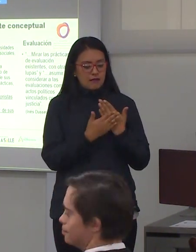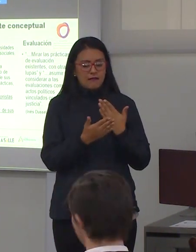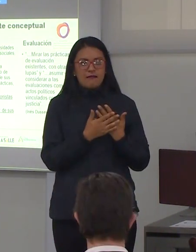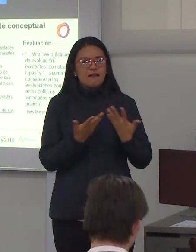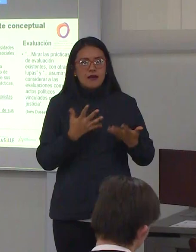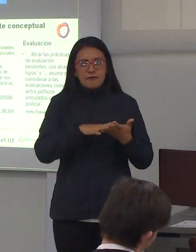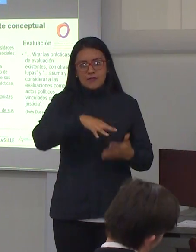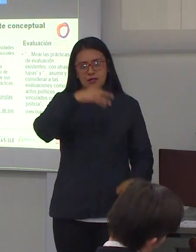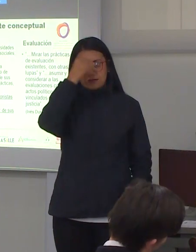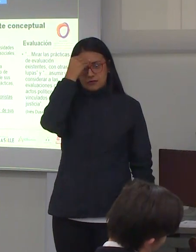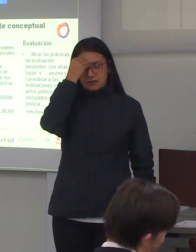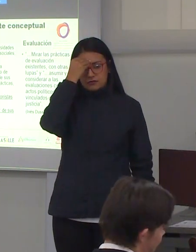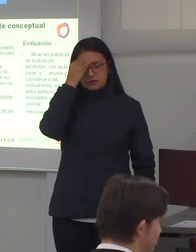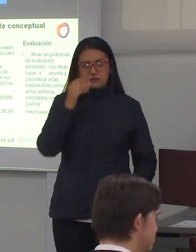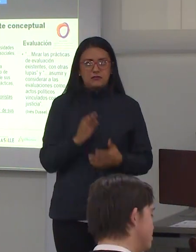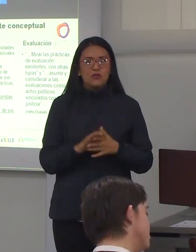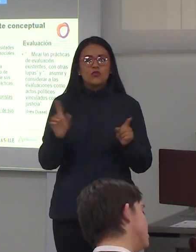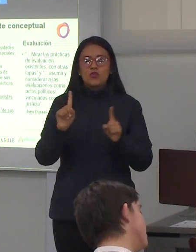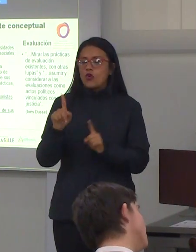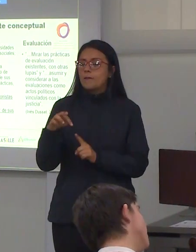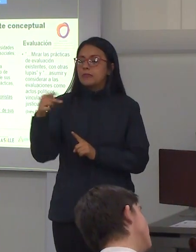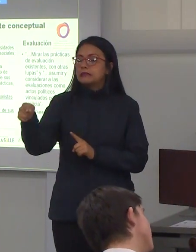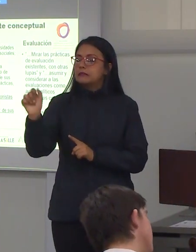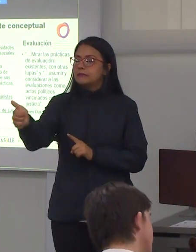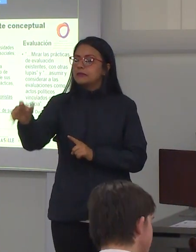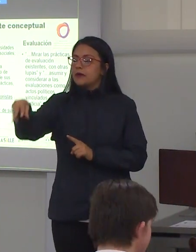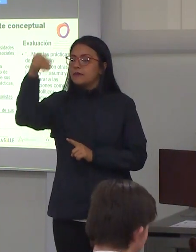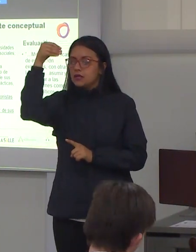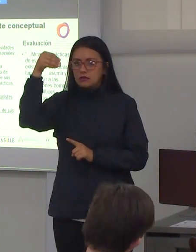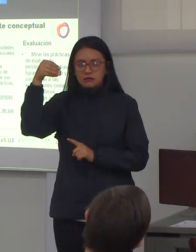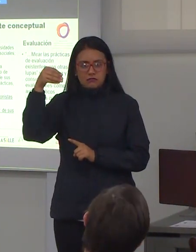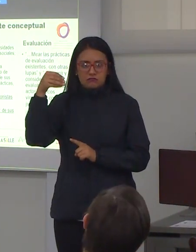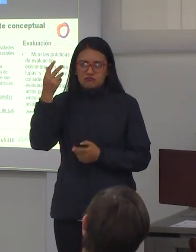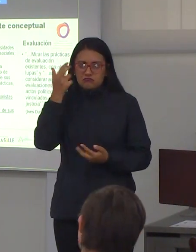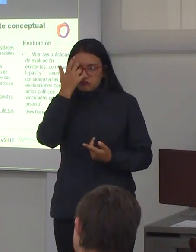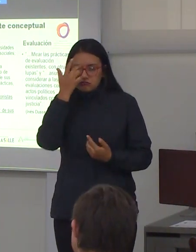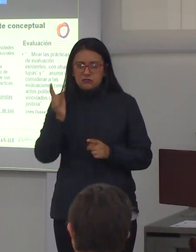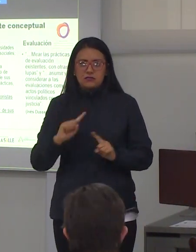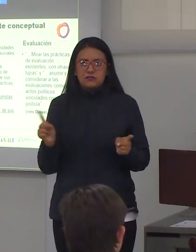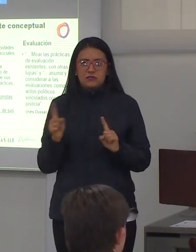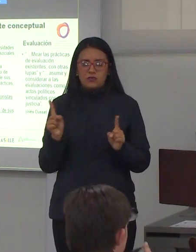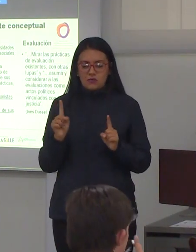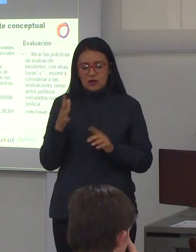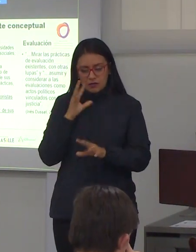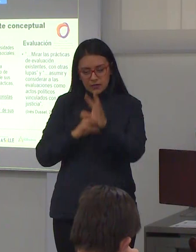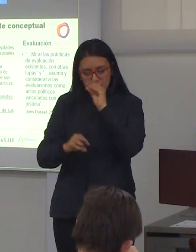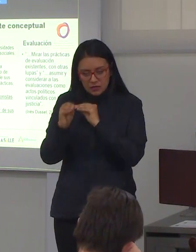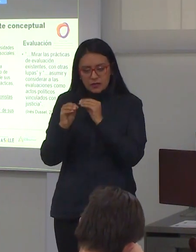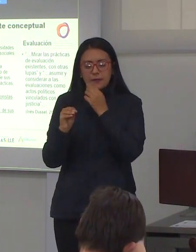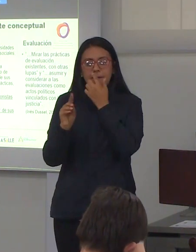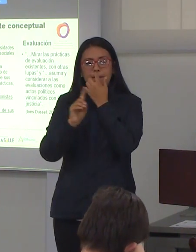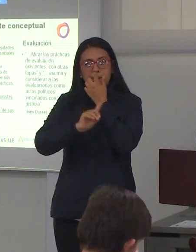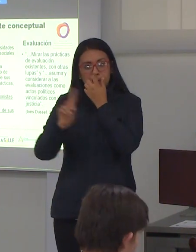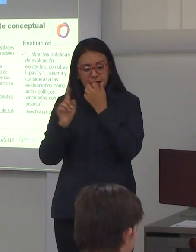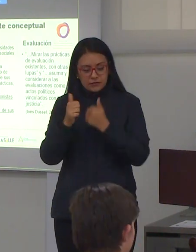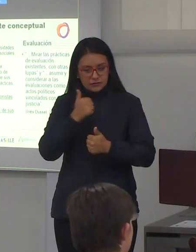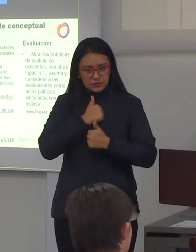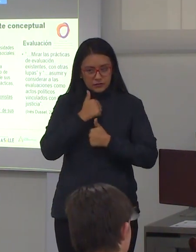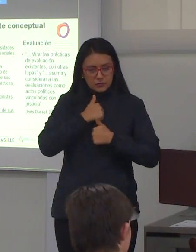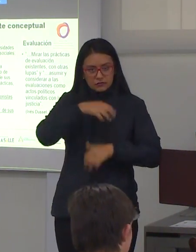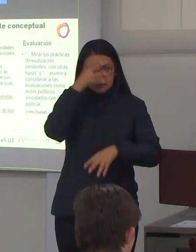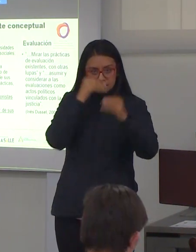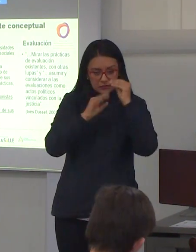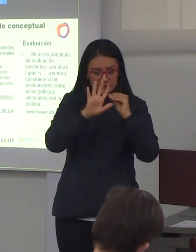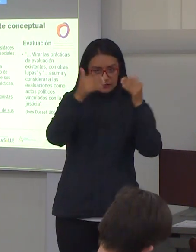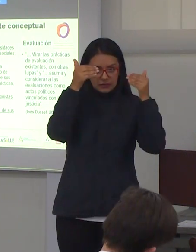aprendiendo. O sea, no es la otra persona la que aprende lógicamente desde el aprendizaje pero nosotros desde